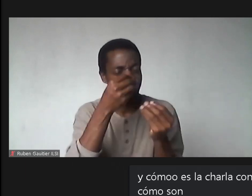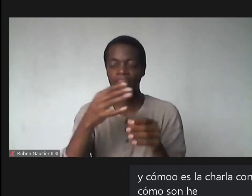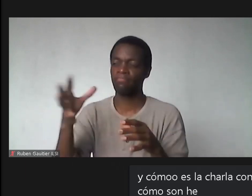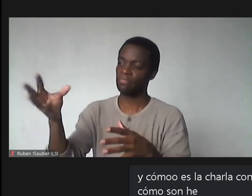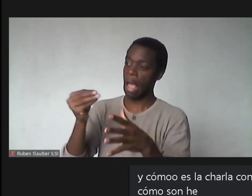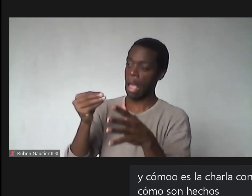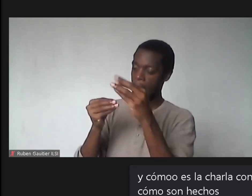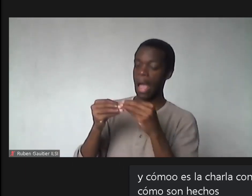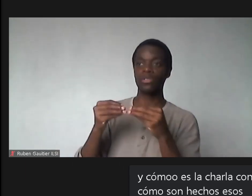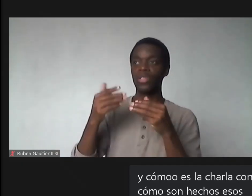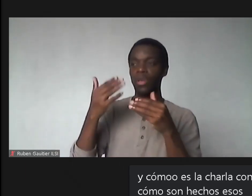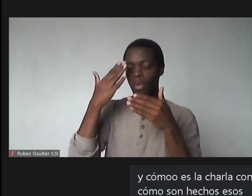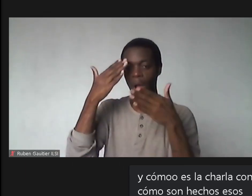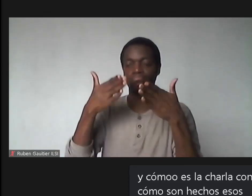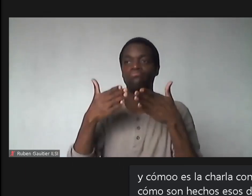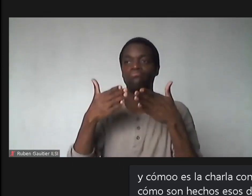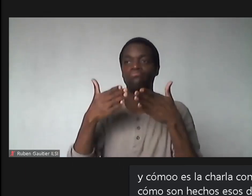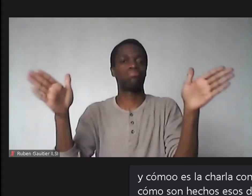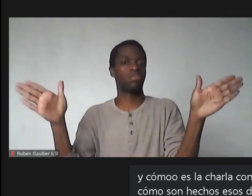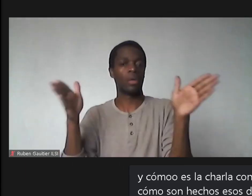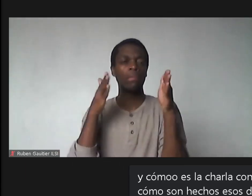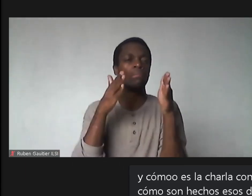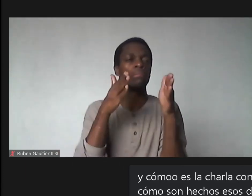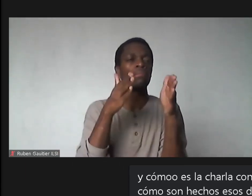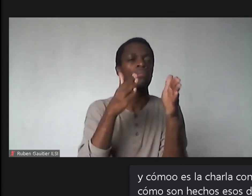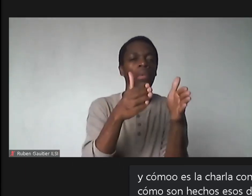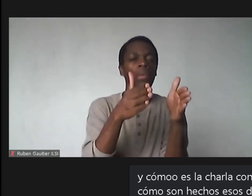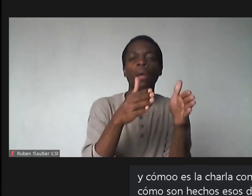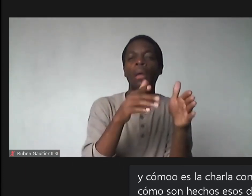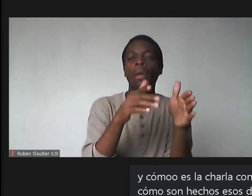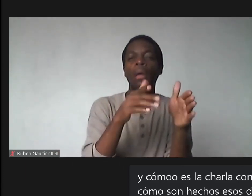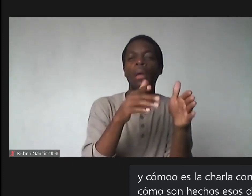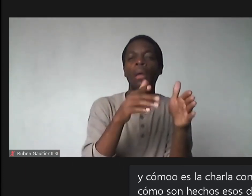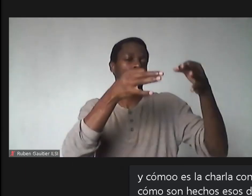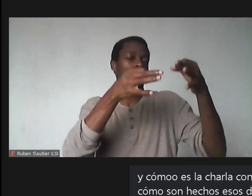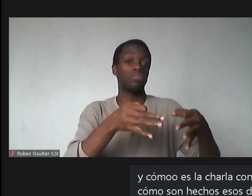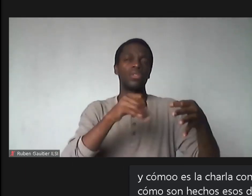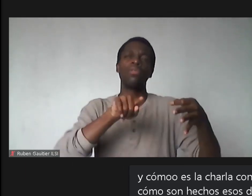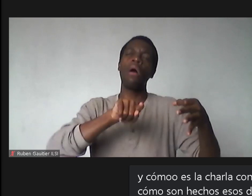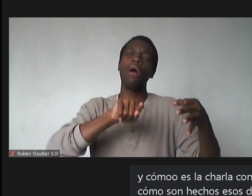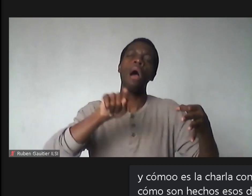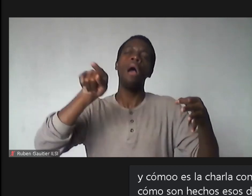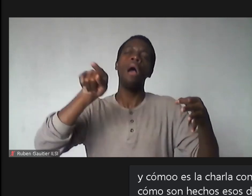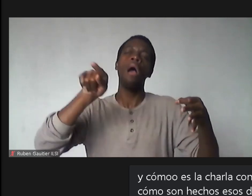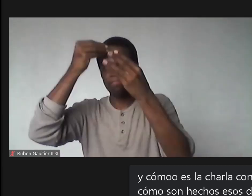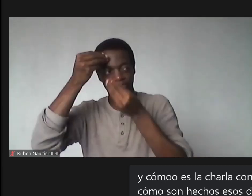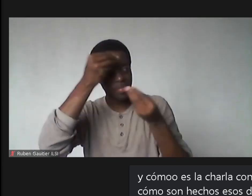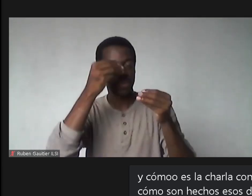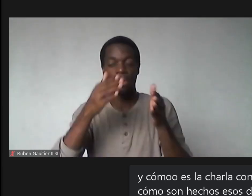datos. Así para comprender los potenciales que los datos tienen para comprender la situación de la gente